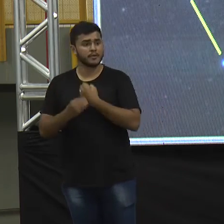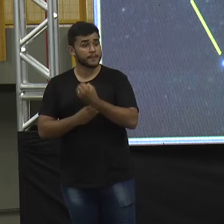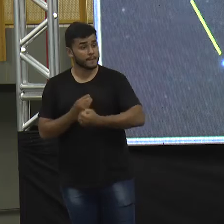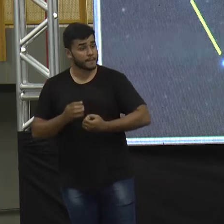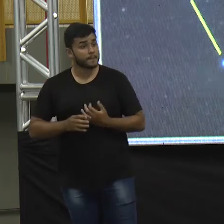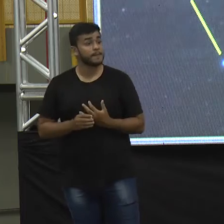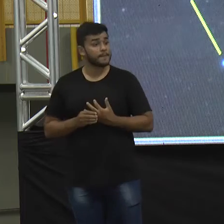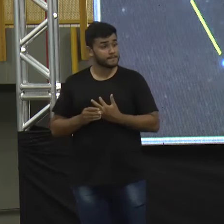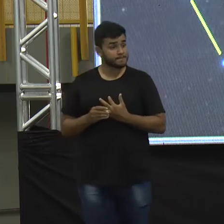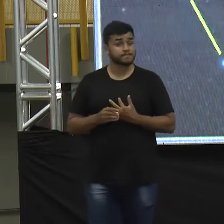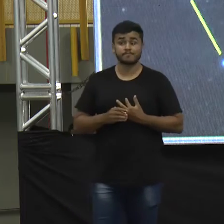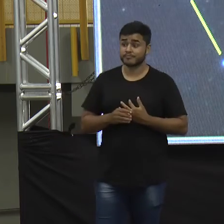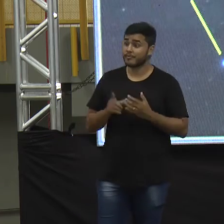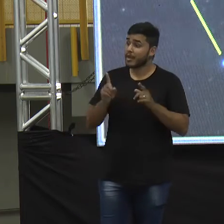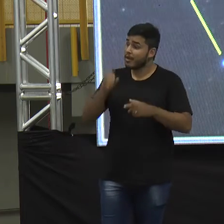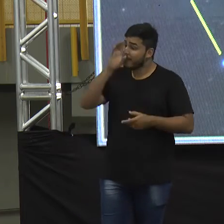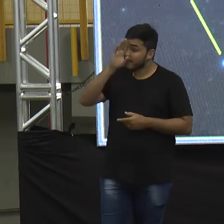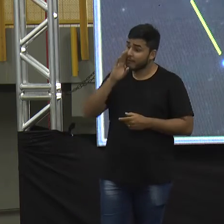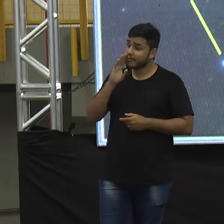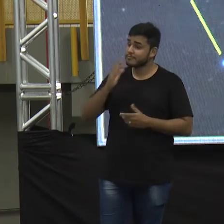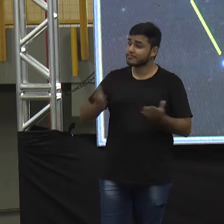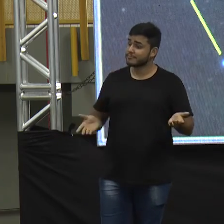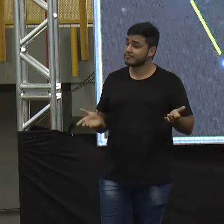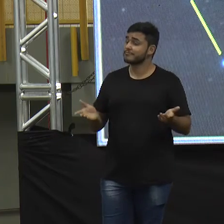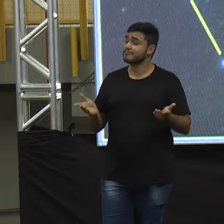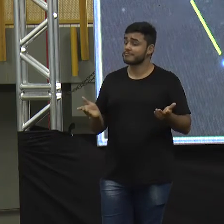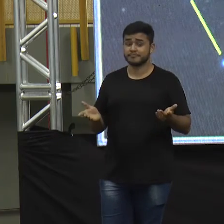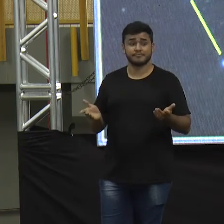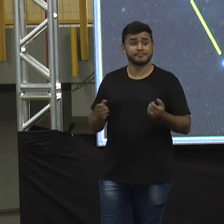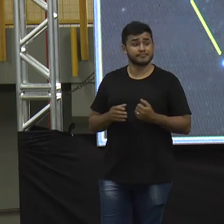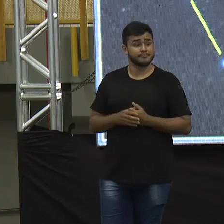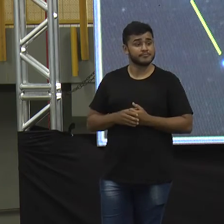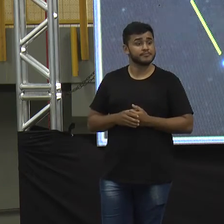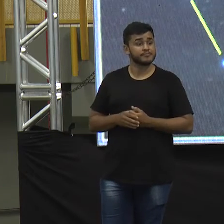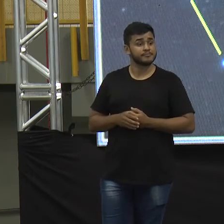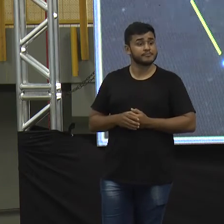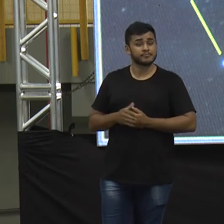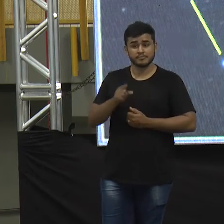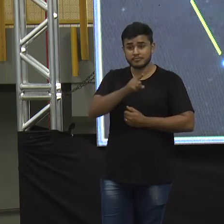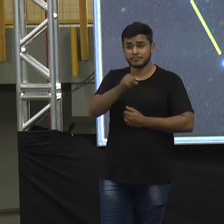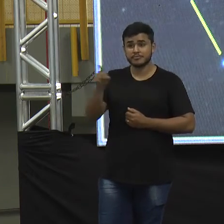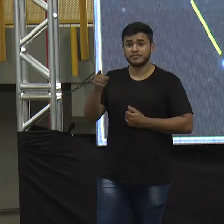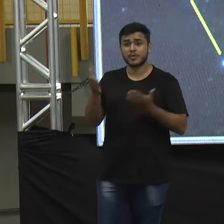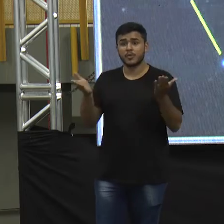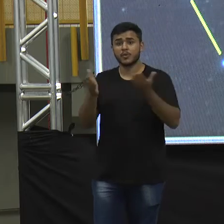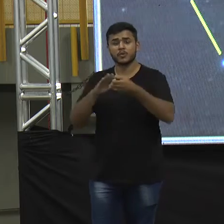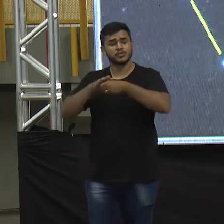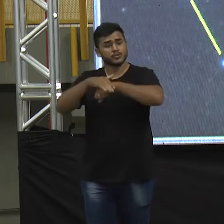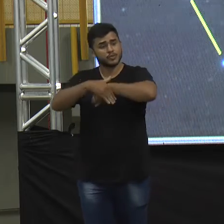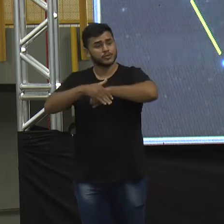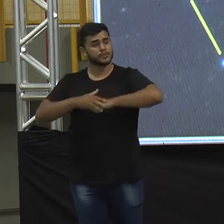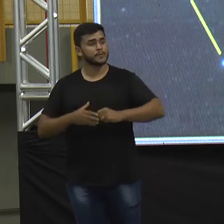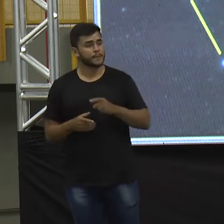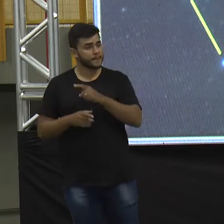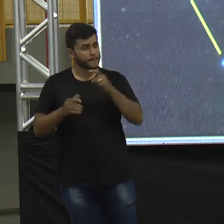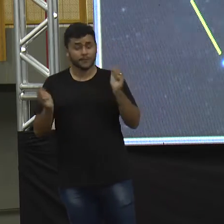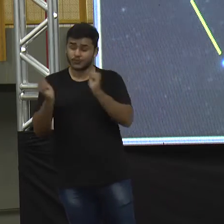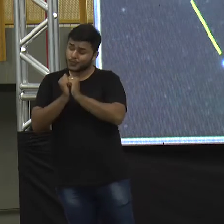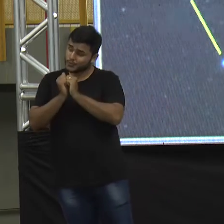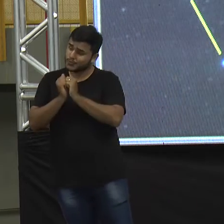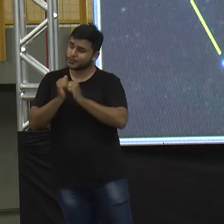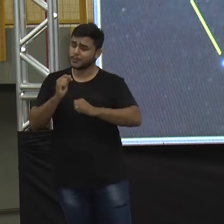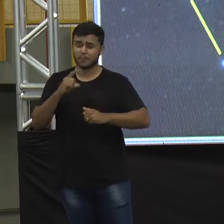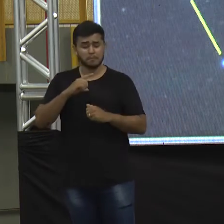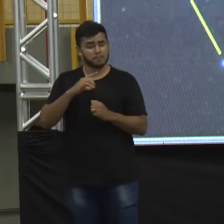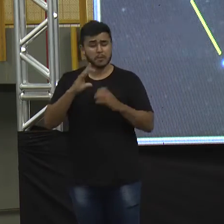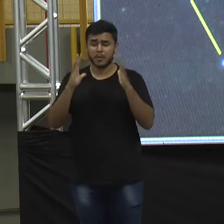é um programa de graça. Uma dica, hoje à noite, pega quem você gosta e convida. Pode